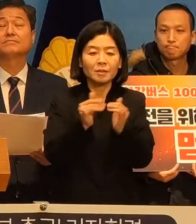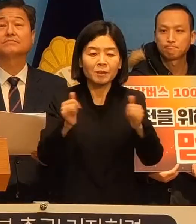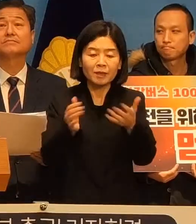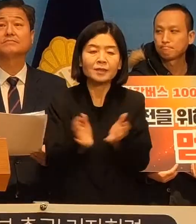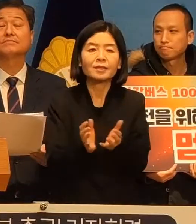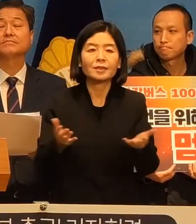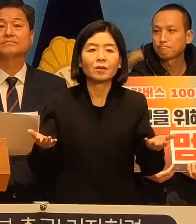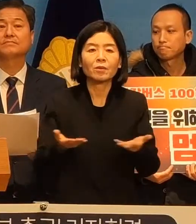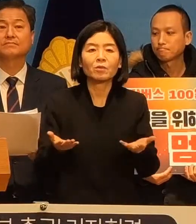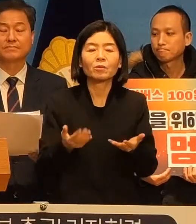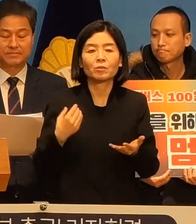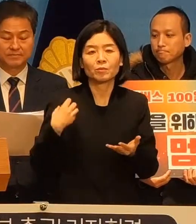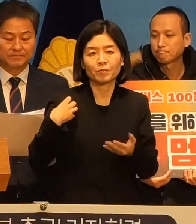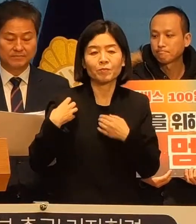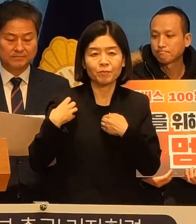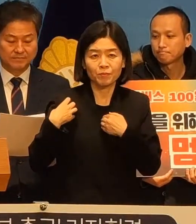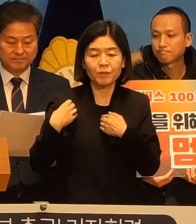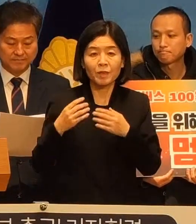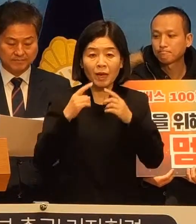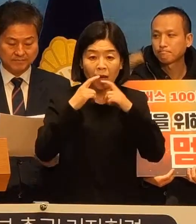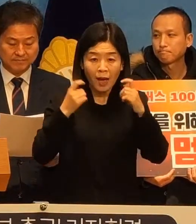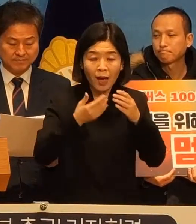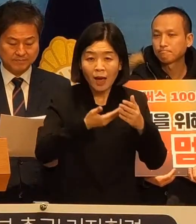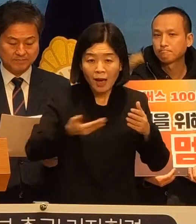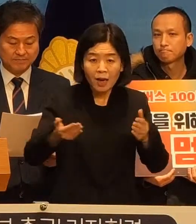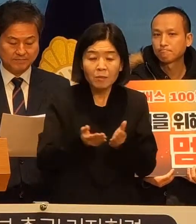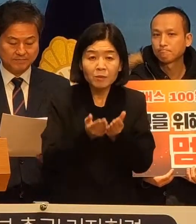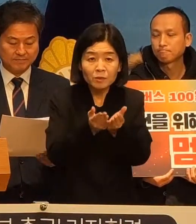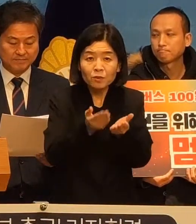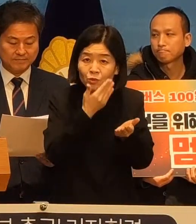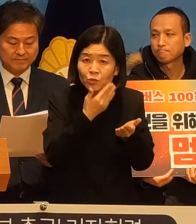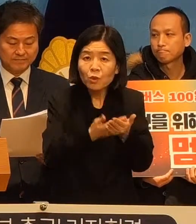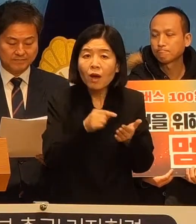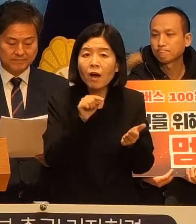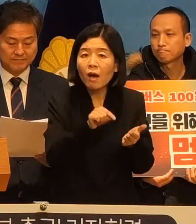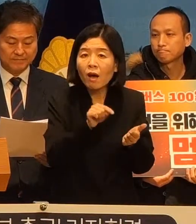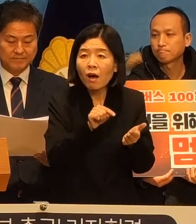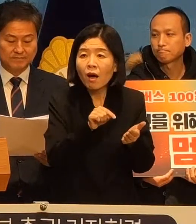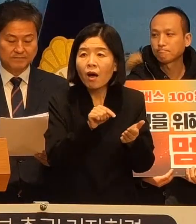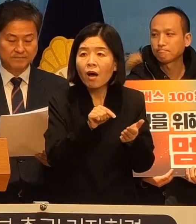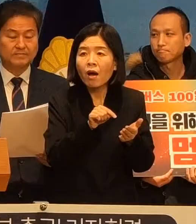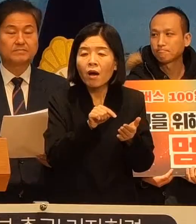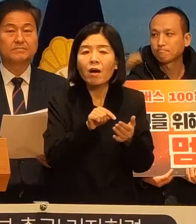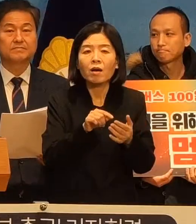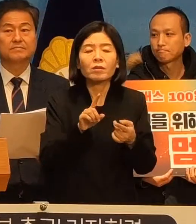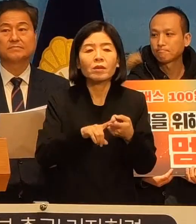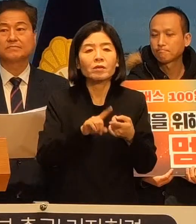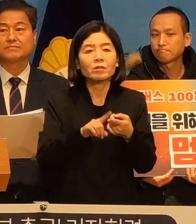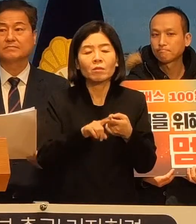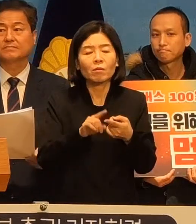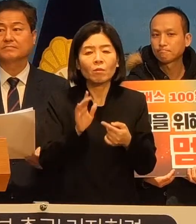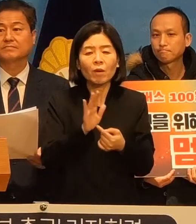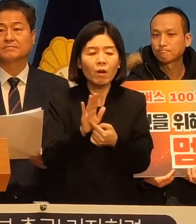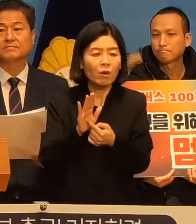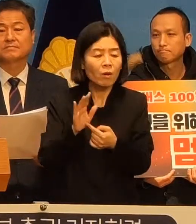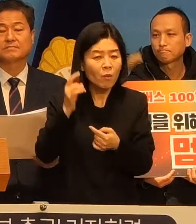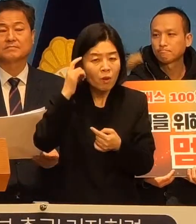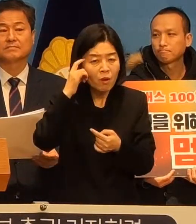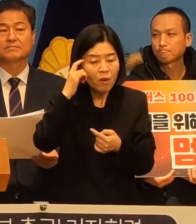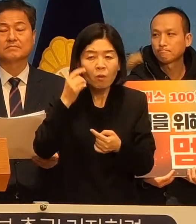논란과 관련돼서 가장 중요한 맥락 중에 하나가 아직까지 다뤄지지 않고 있다는 점을 좀 강조드리고자 합니다. 그러니까 왜